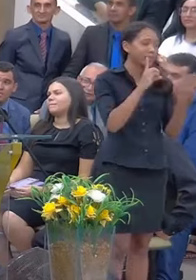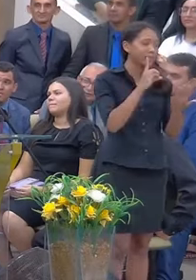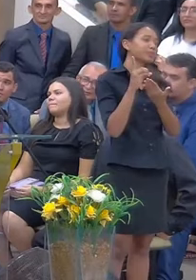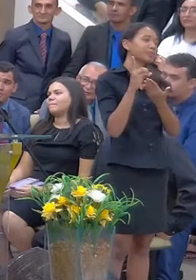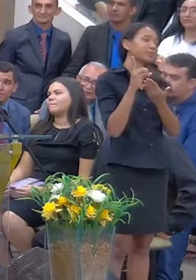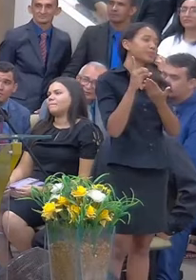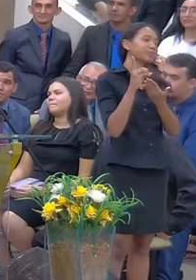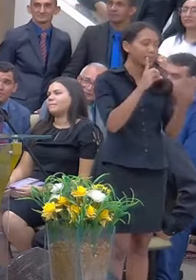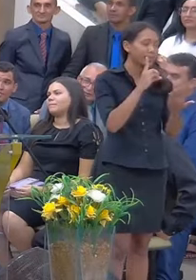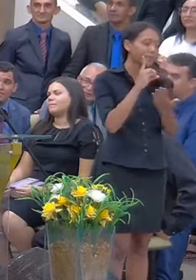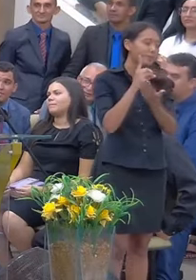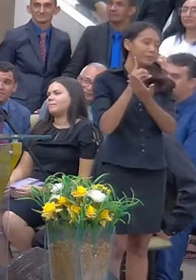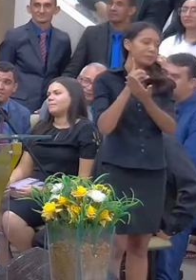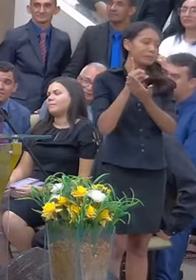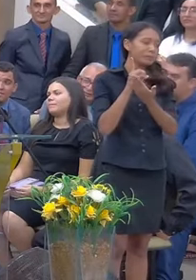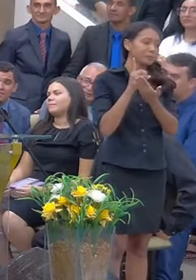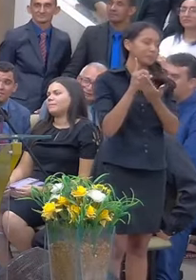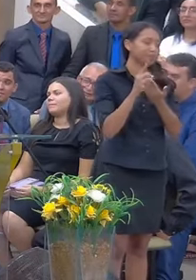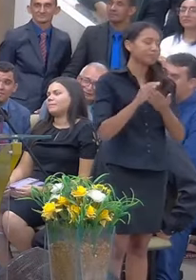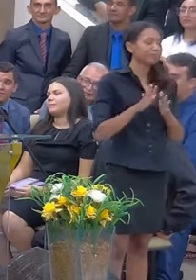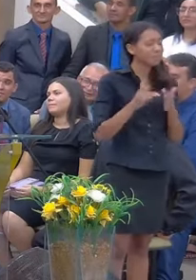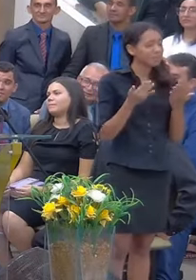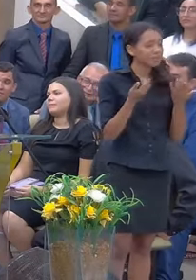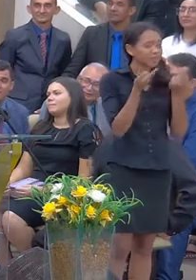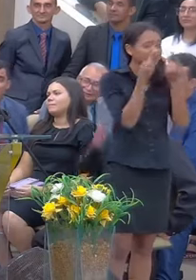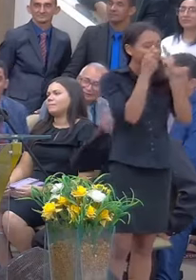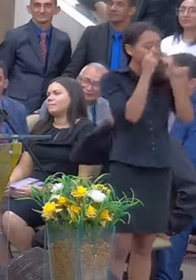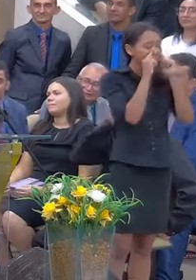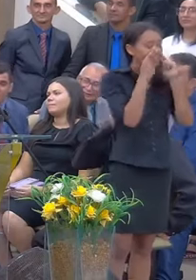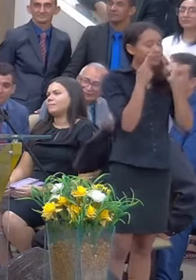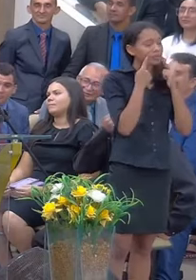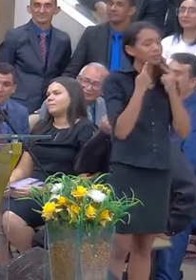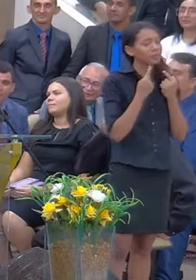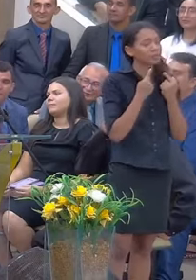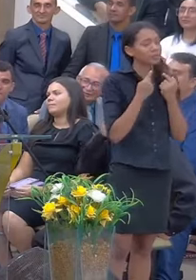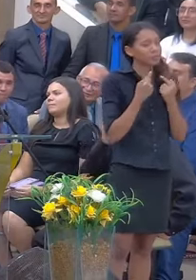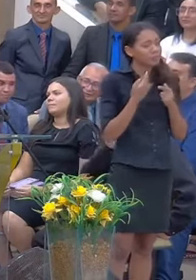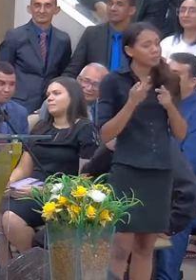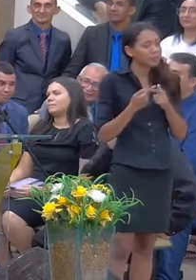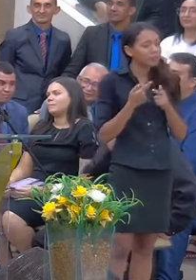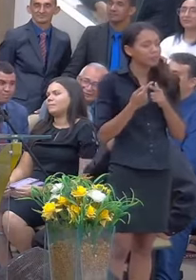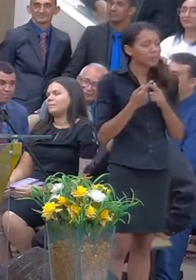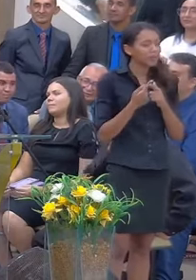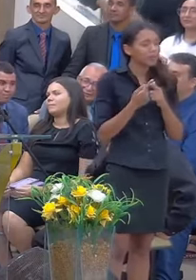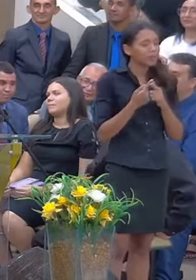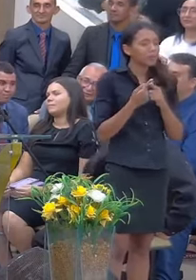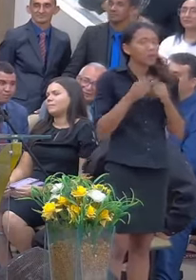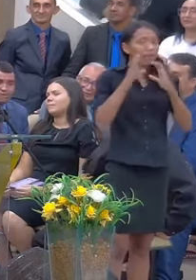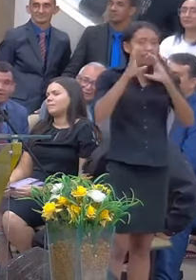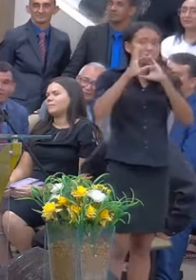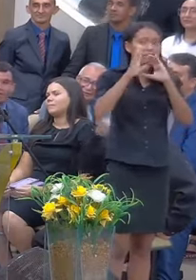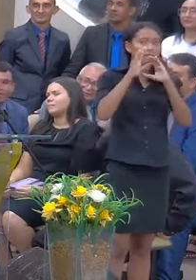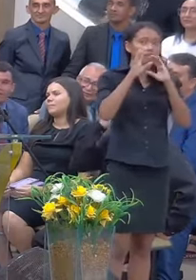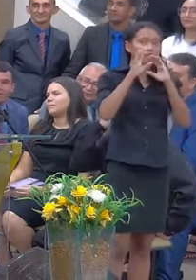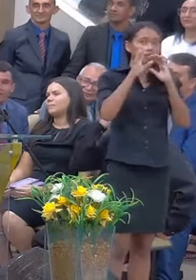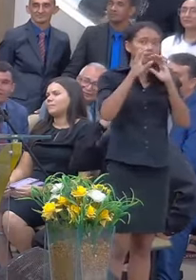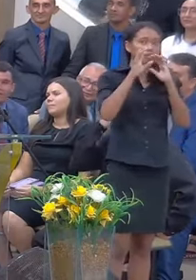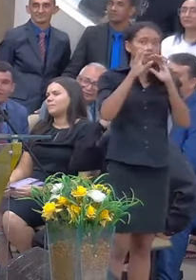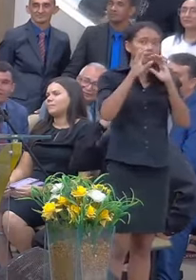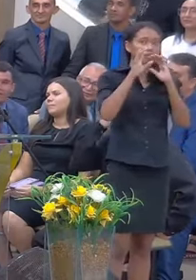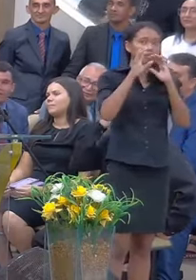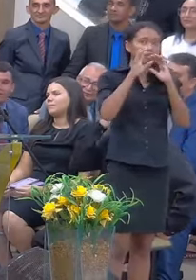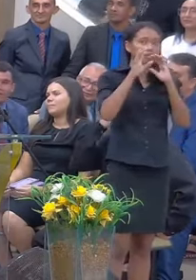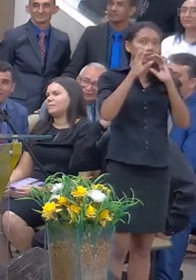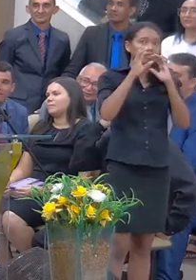Adonai, aí eles choram. Mas quando eles vão cantar música de louvor, vocês podem observar que eles só